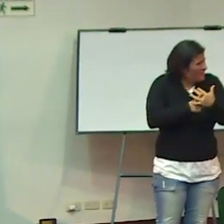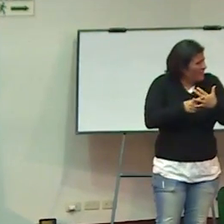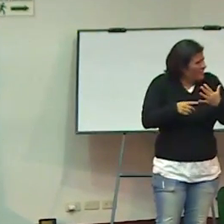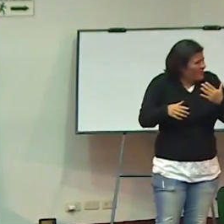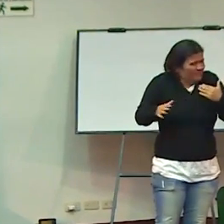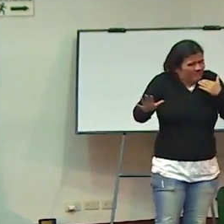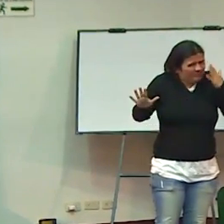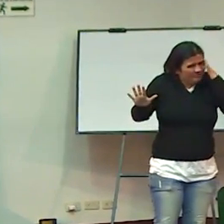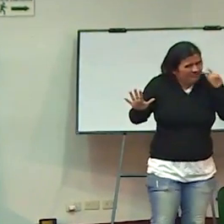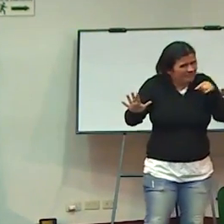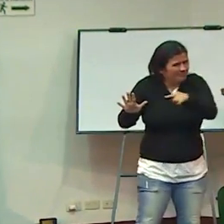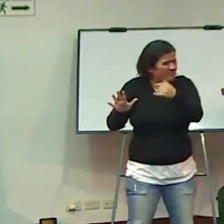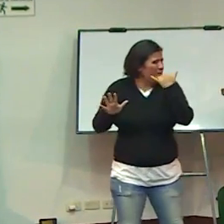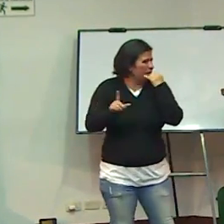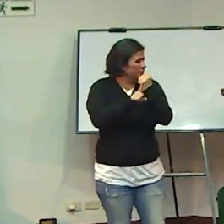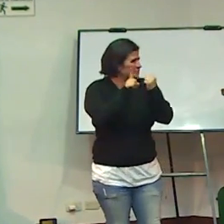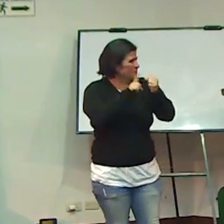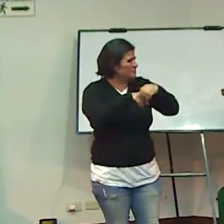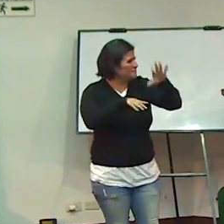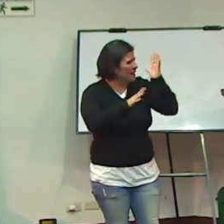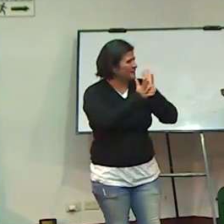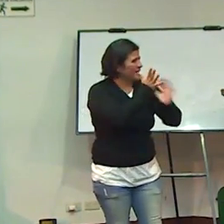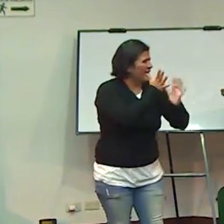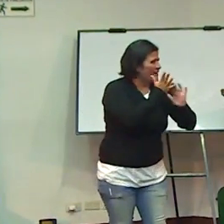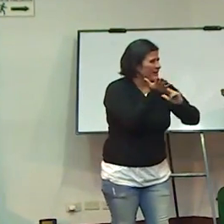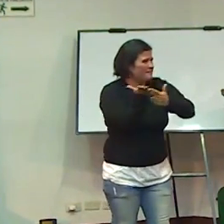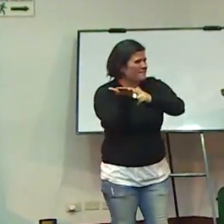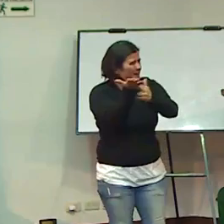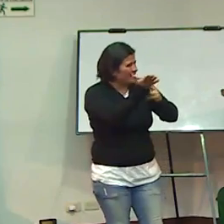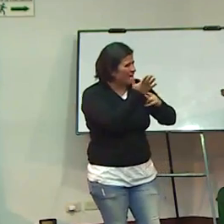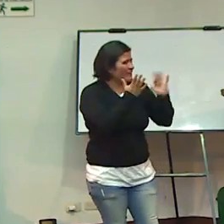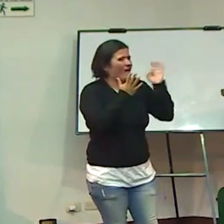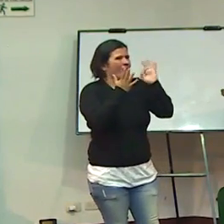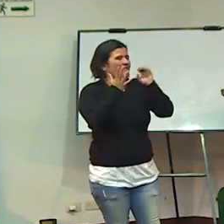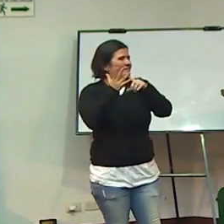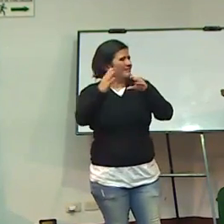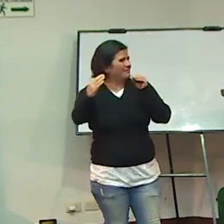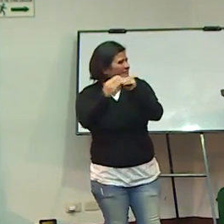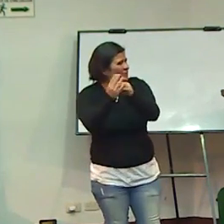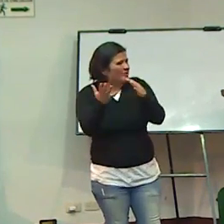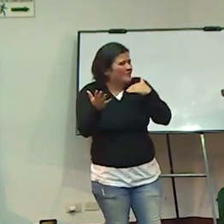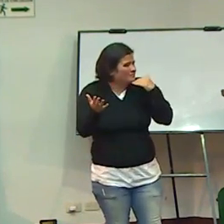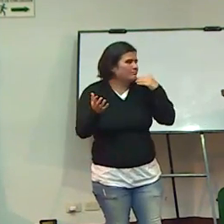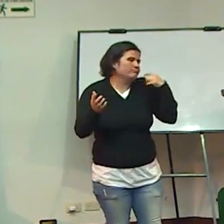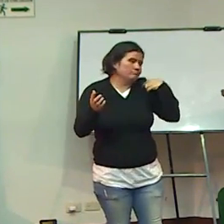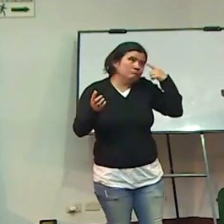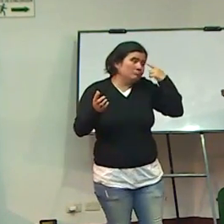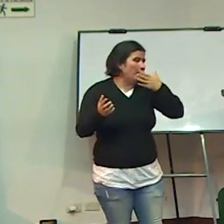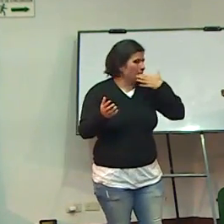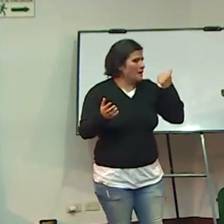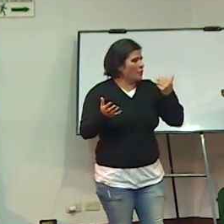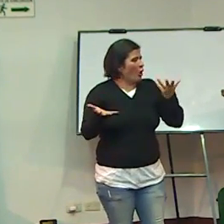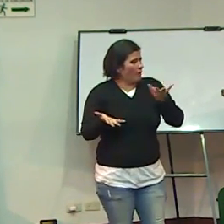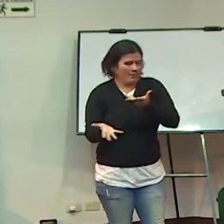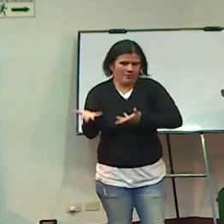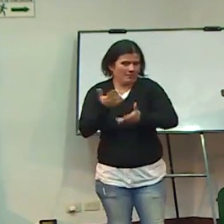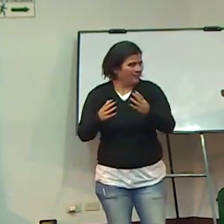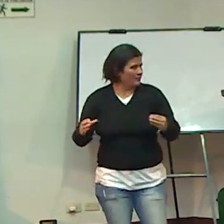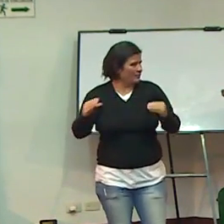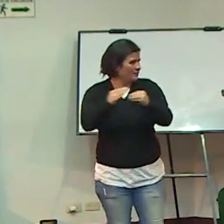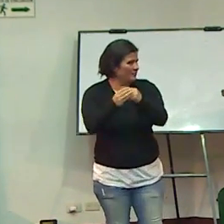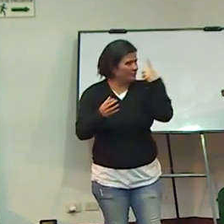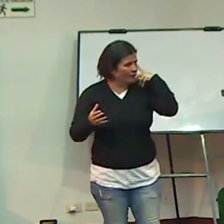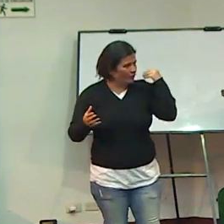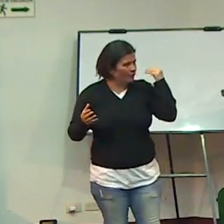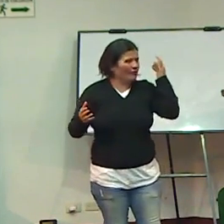las circunstancias que se han presentado, no sé, eso ha afectado muchísimo en cuanto al tiempo, el servicio de interpretación, las temáticas que